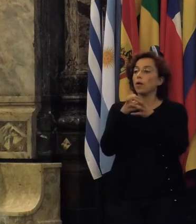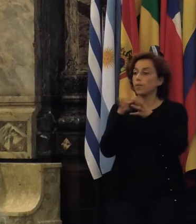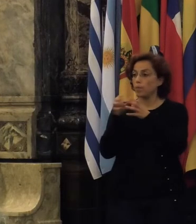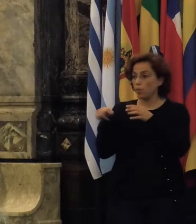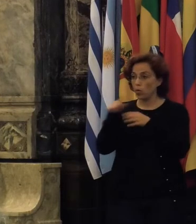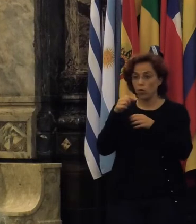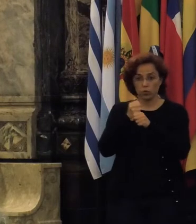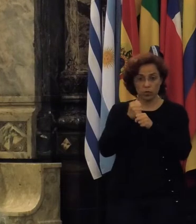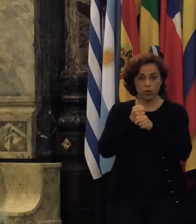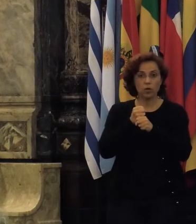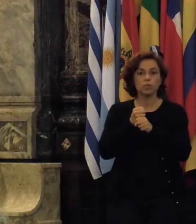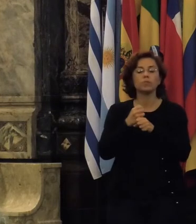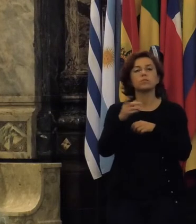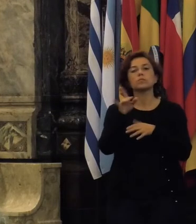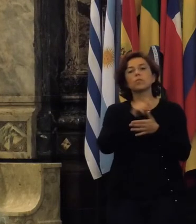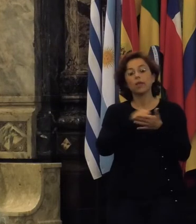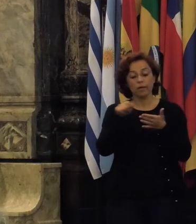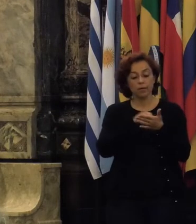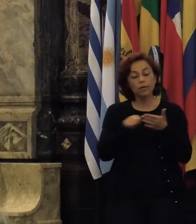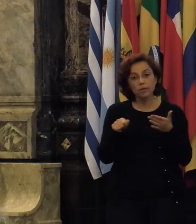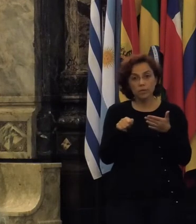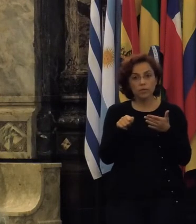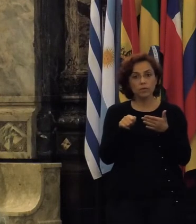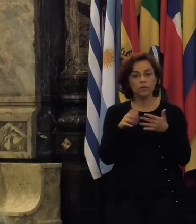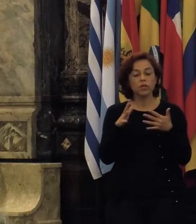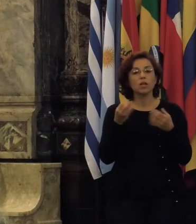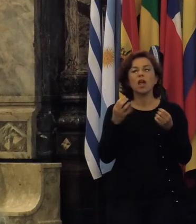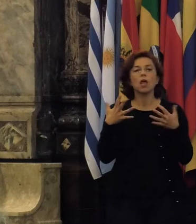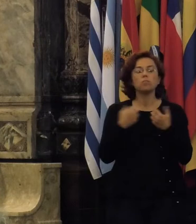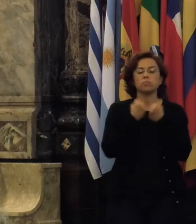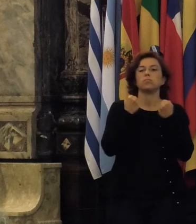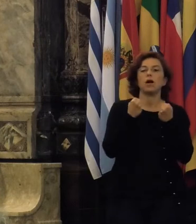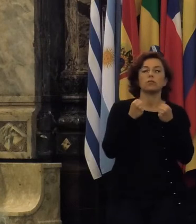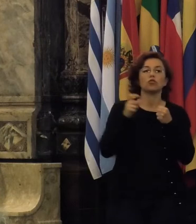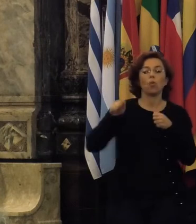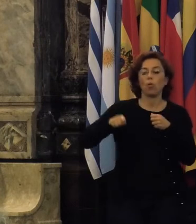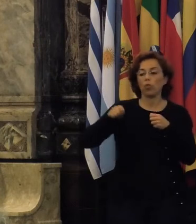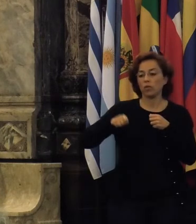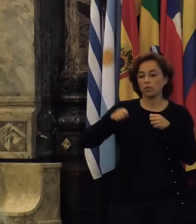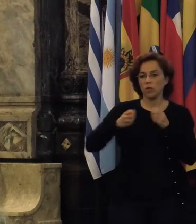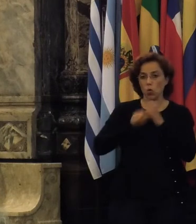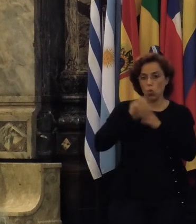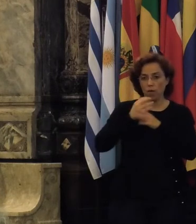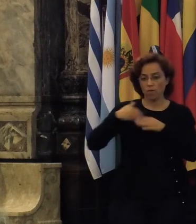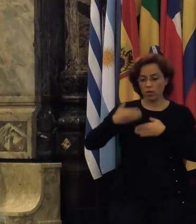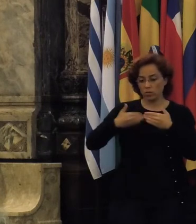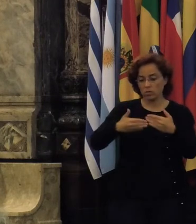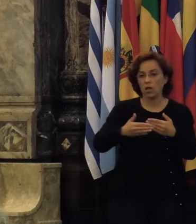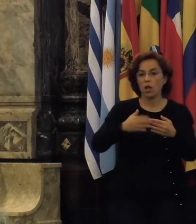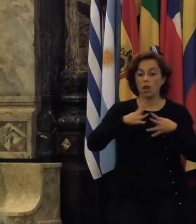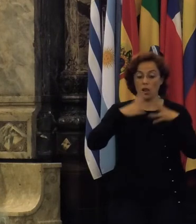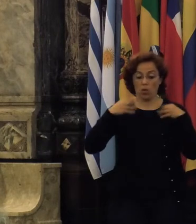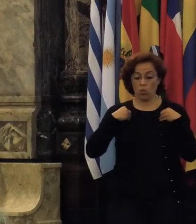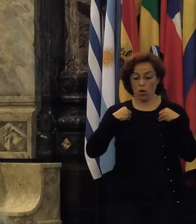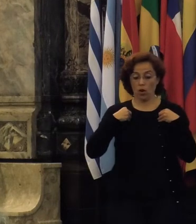en escribir el impacto de las medidas judiciales en trayectorias escolares. Generamos